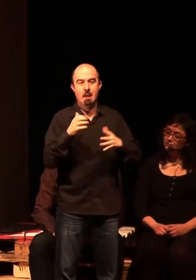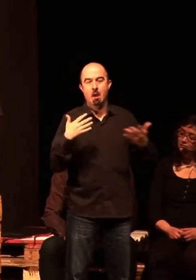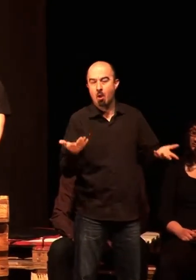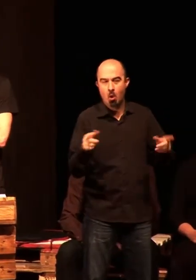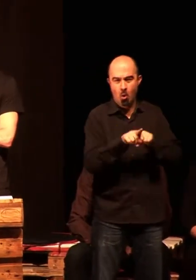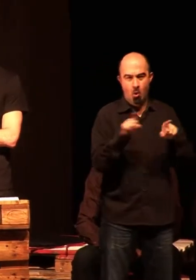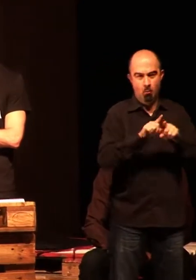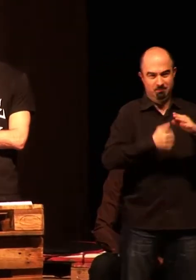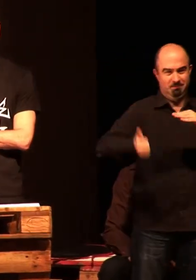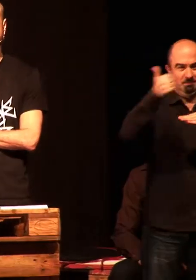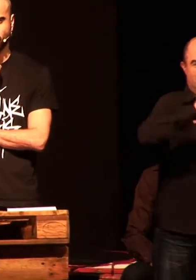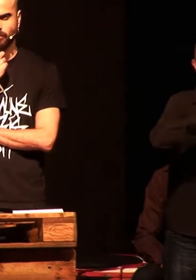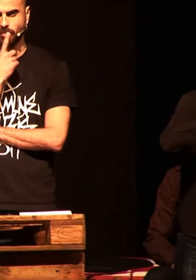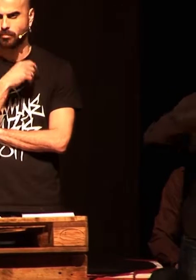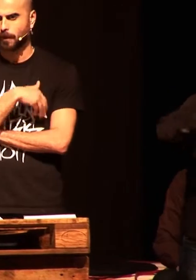com a cap d'estat